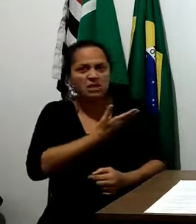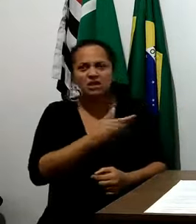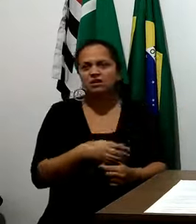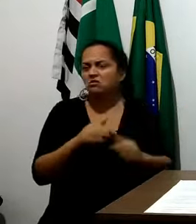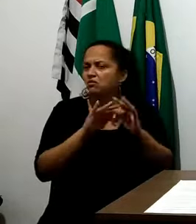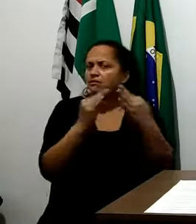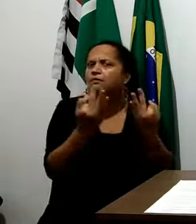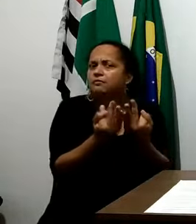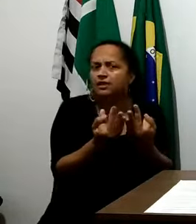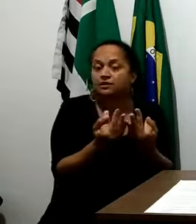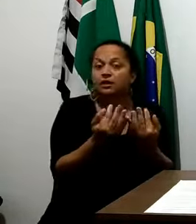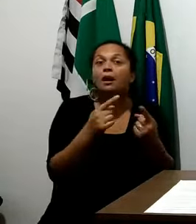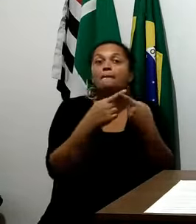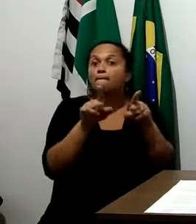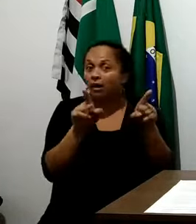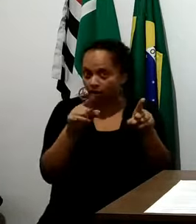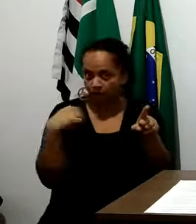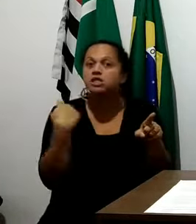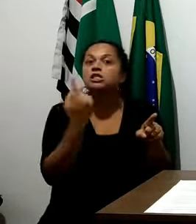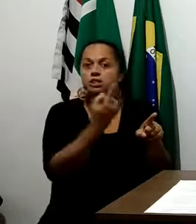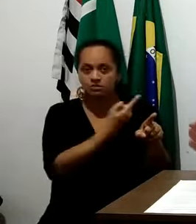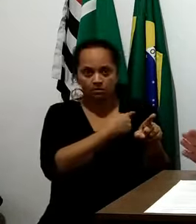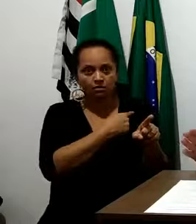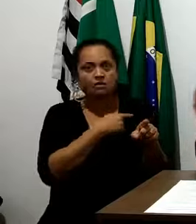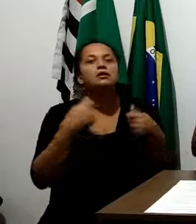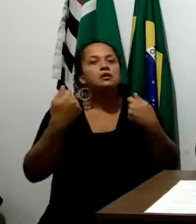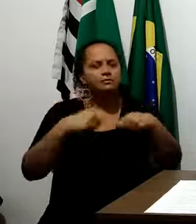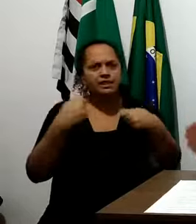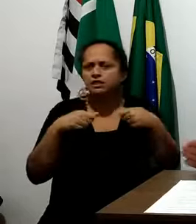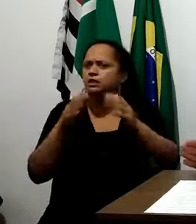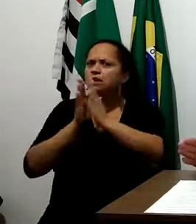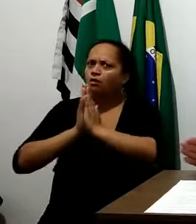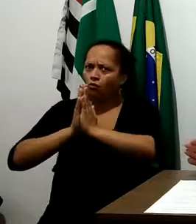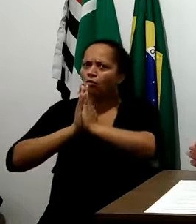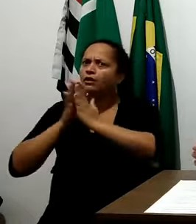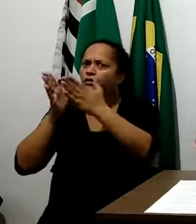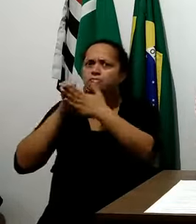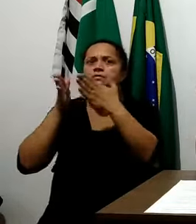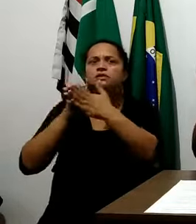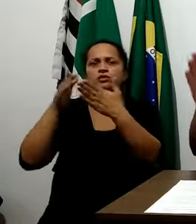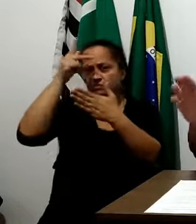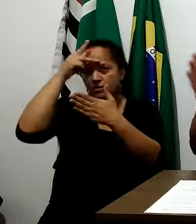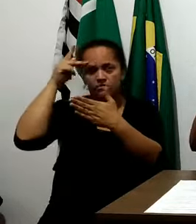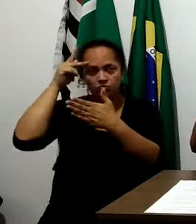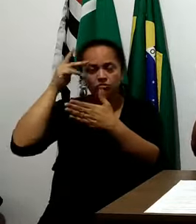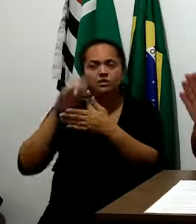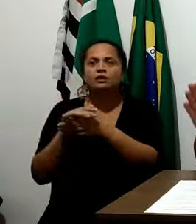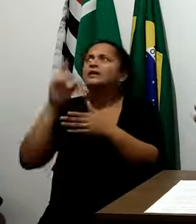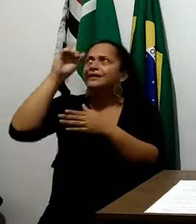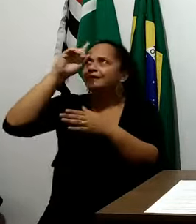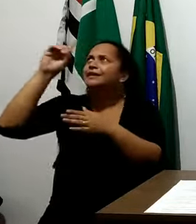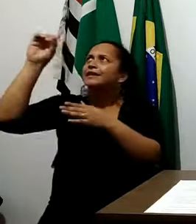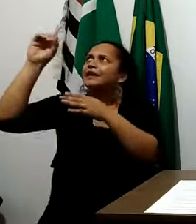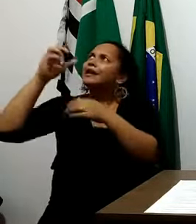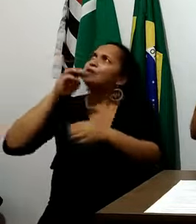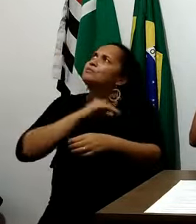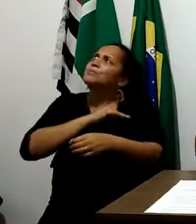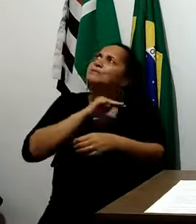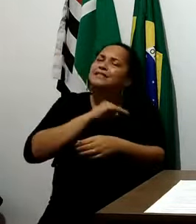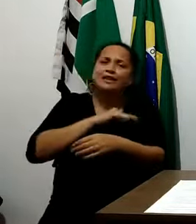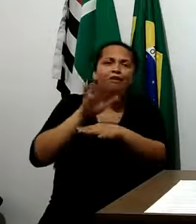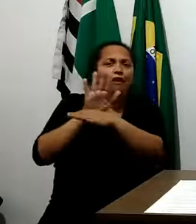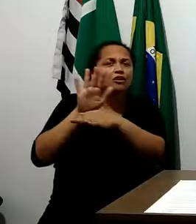O nosso papel é estar na brecha, é orar por essas pessoas, para que Deus tenha misericórdia e faça